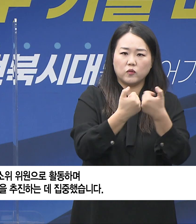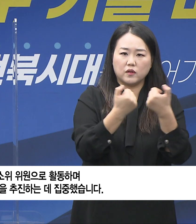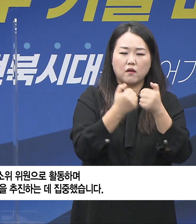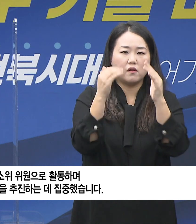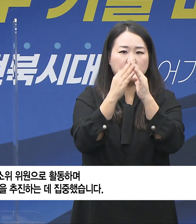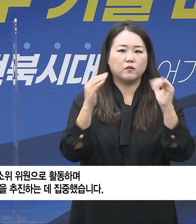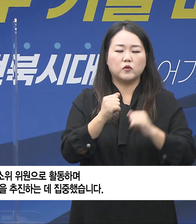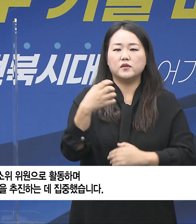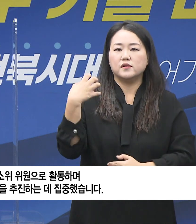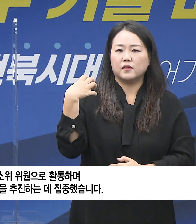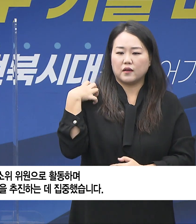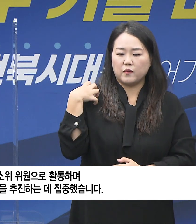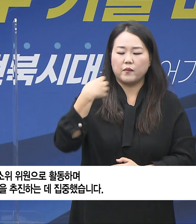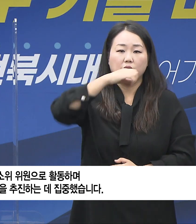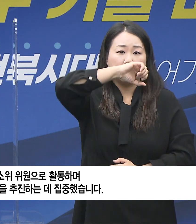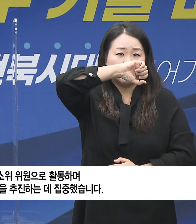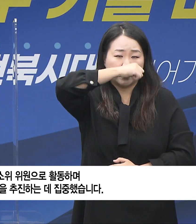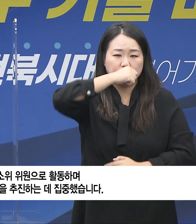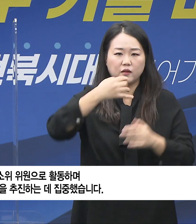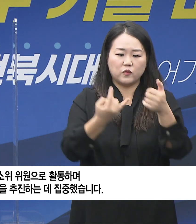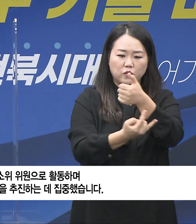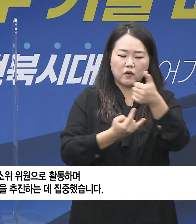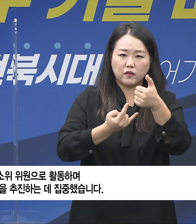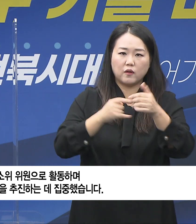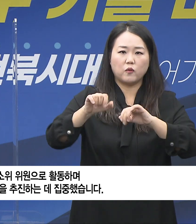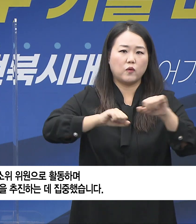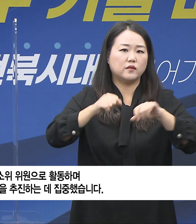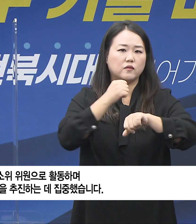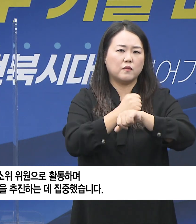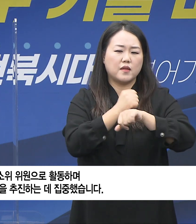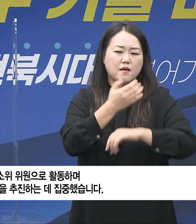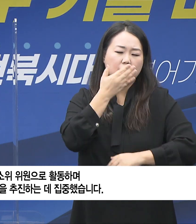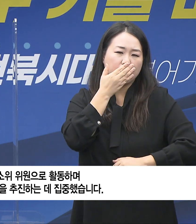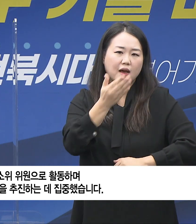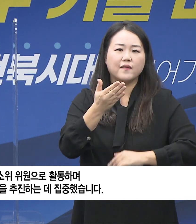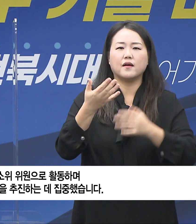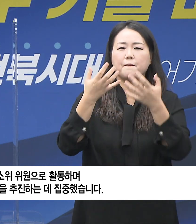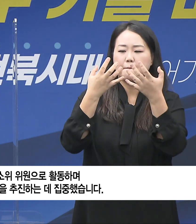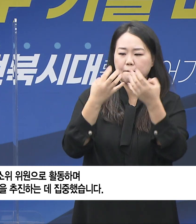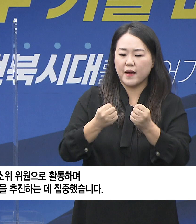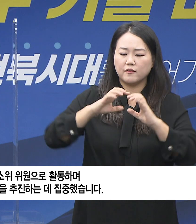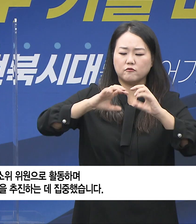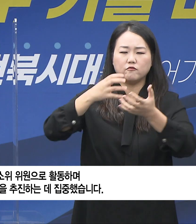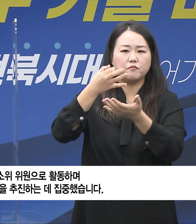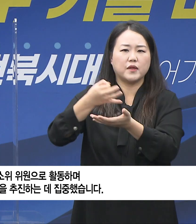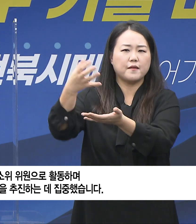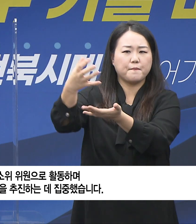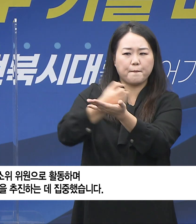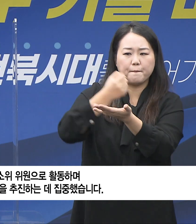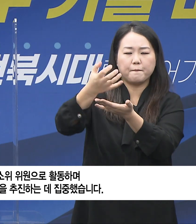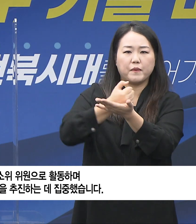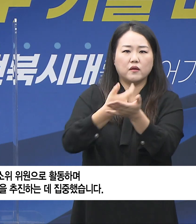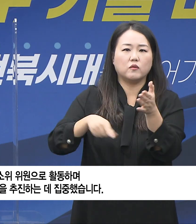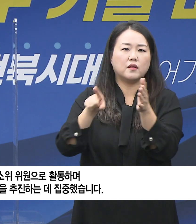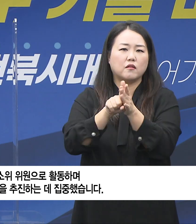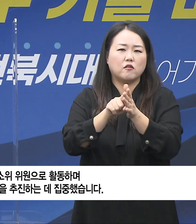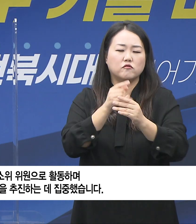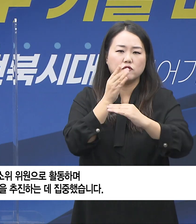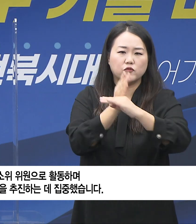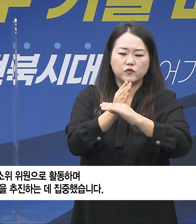책임지는 예산소위위원으로 활동하며 최대한 많은 국비를 확보하기 위해 전북